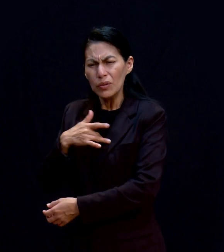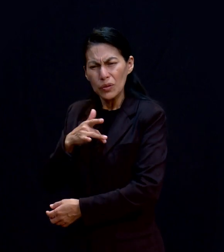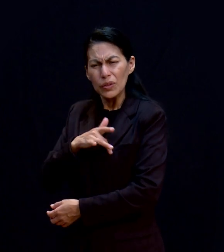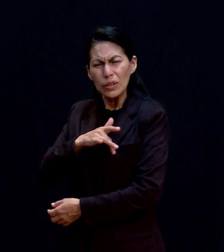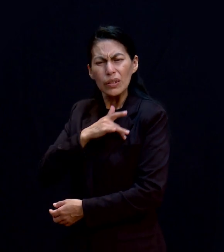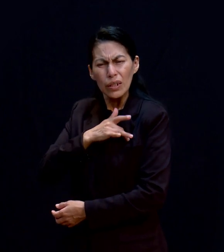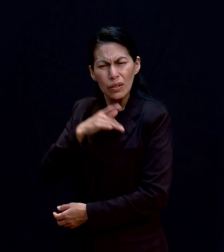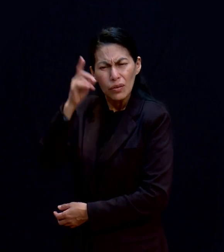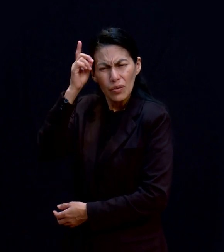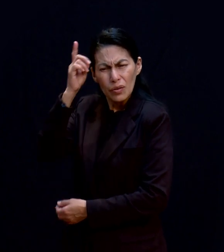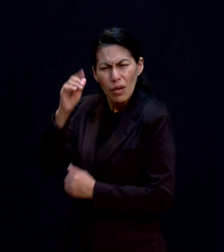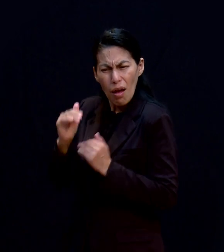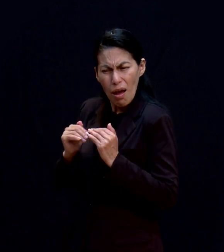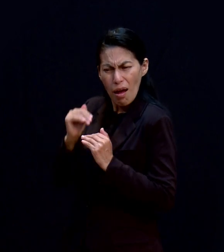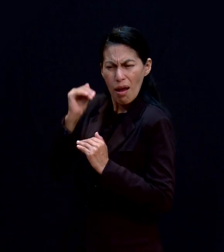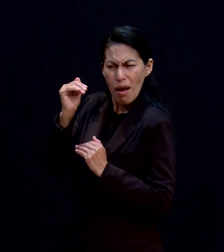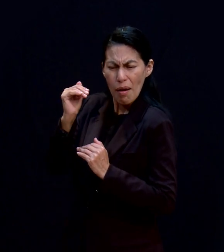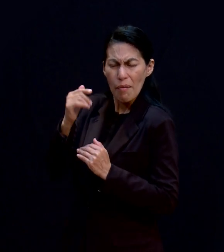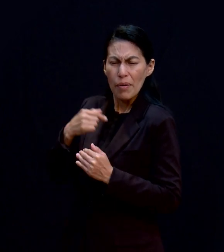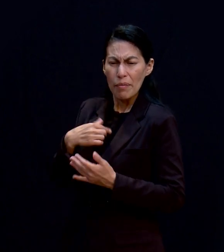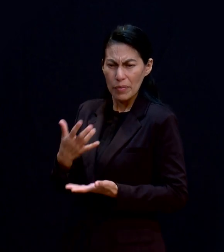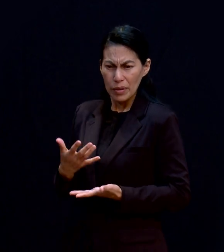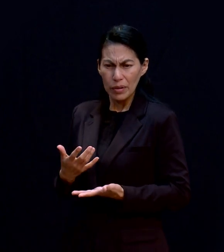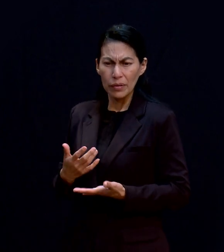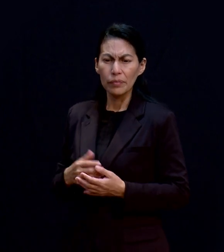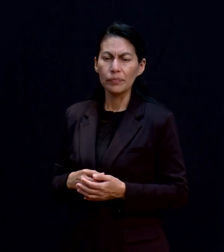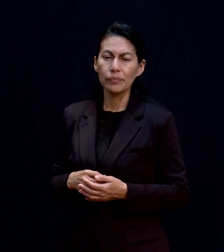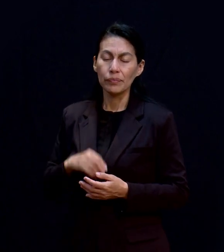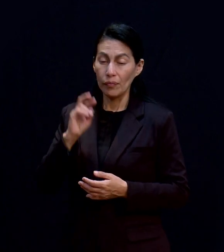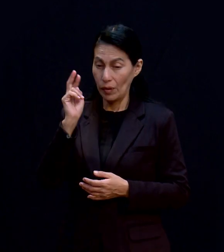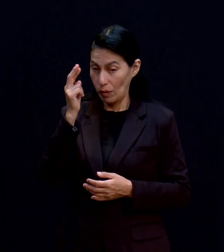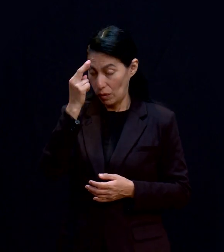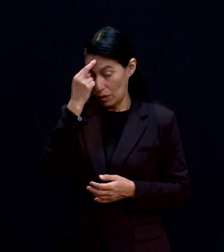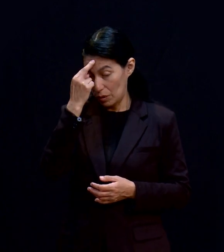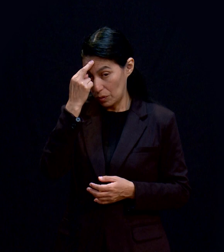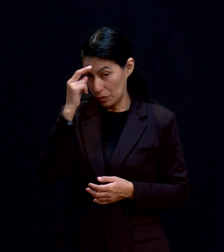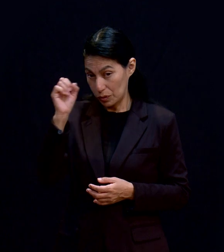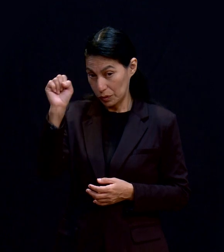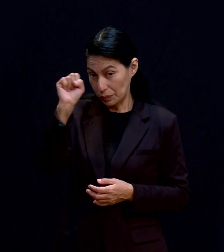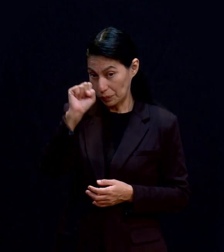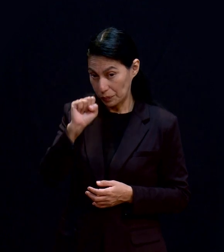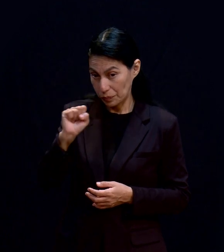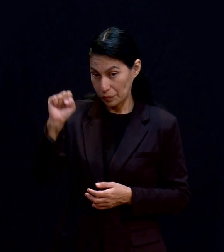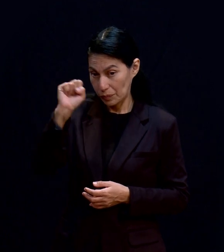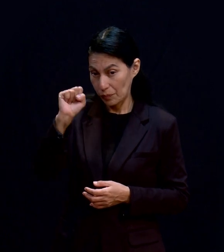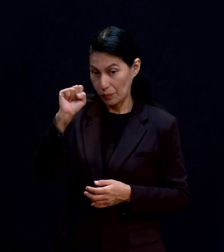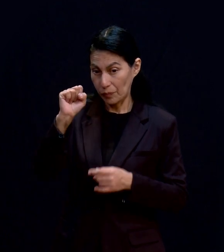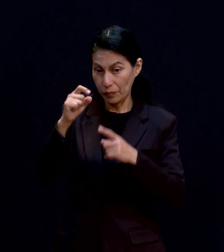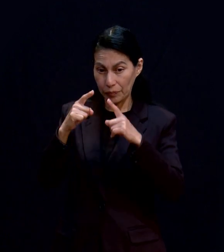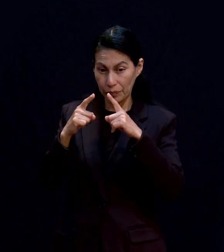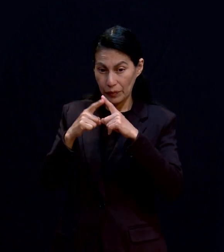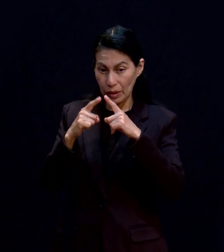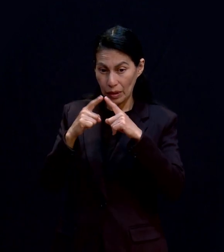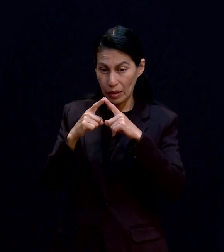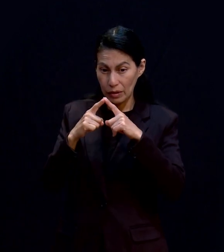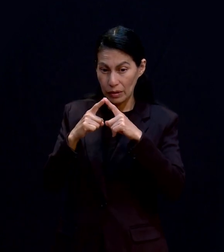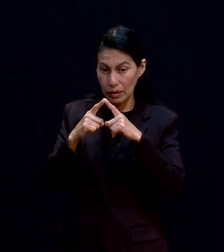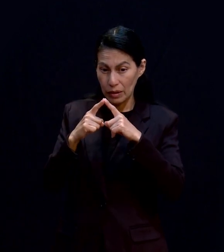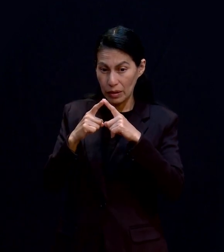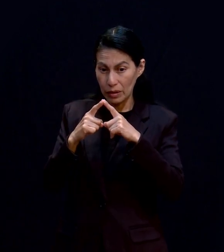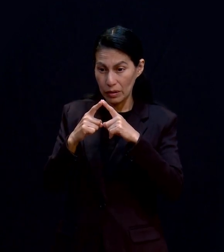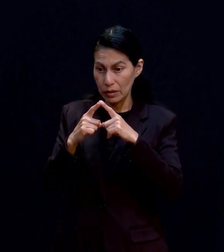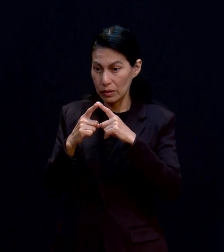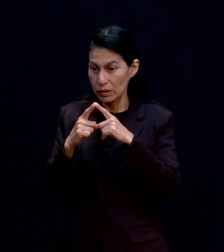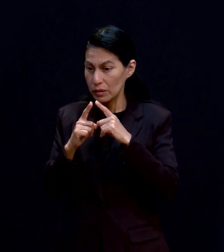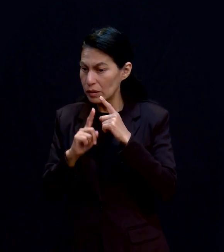grande para mí yo lo siento yo lo percibo y recuerdo perfectamente como un sábado saliendo de la iglesia ellos